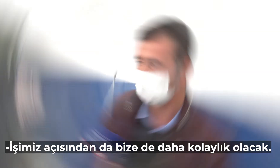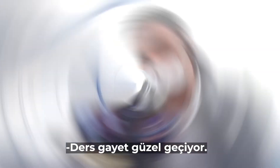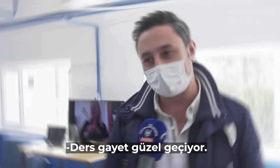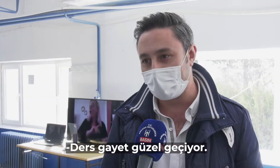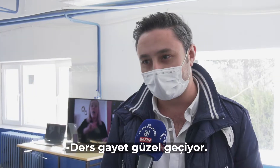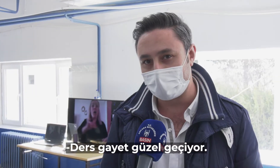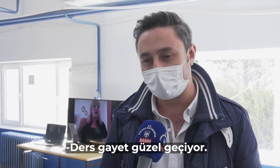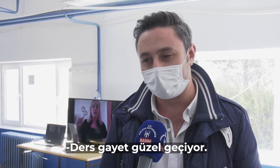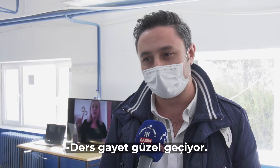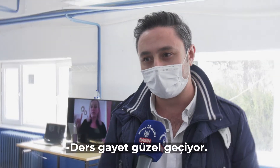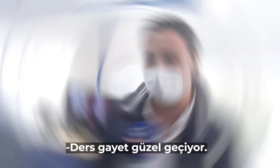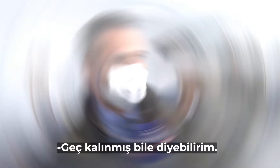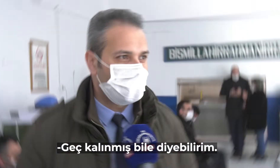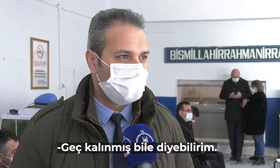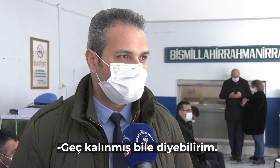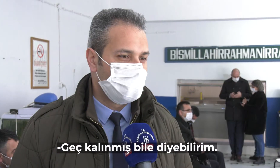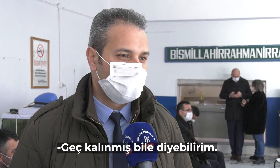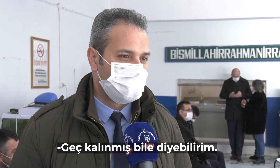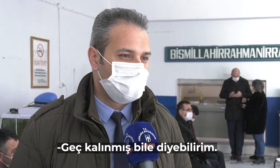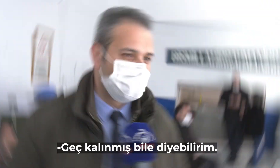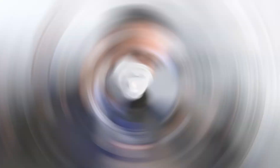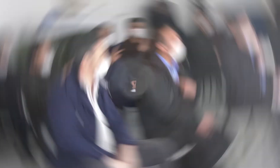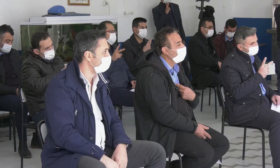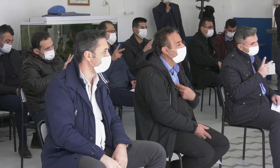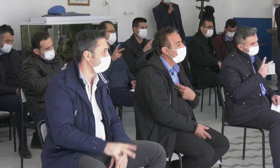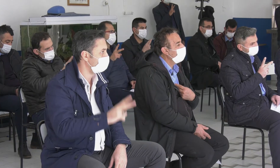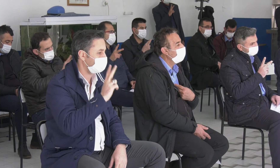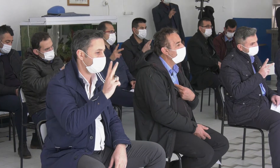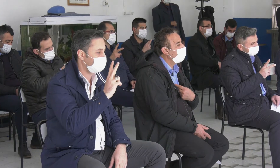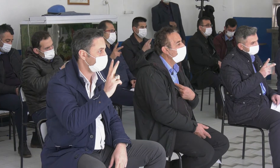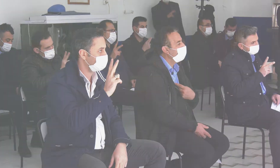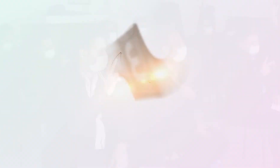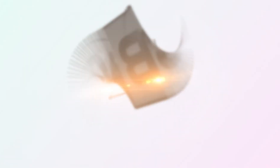Ders gayet güzel geçiyor. Geç kalınmış bile diyebilirim. Karşı tarafa doğru yaptığımda